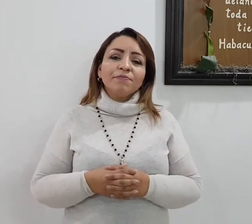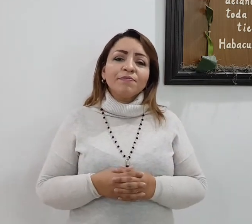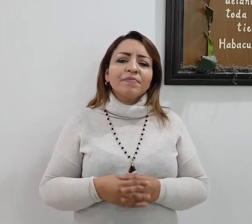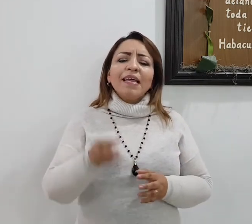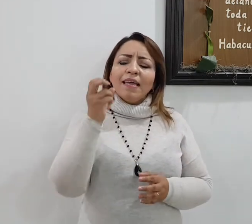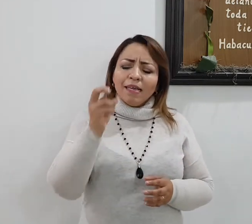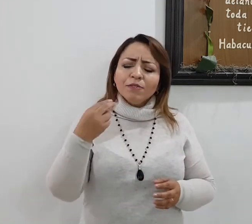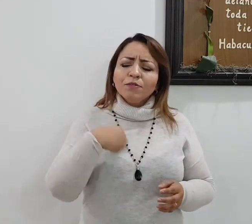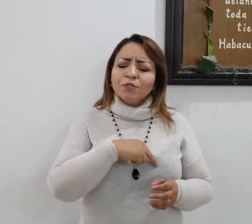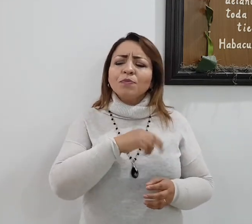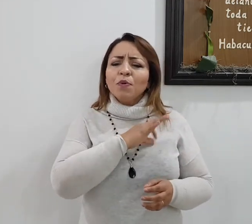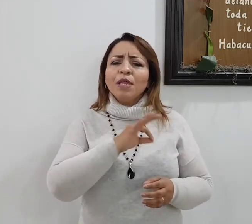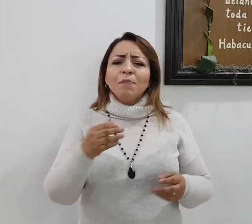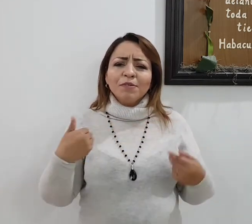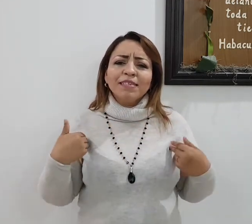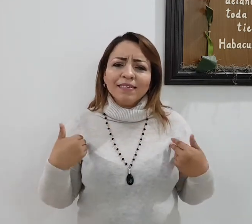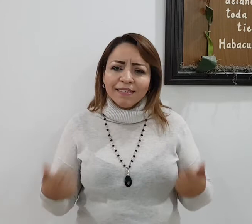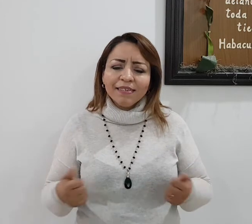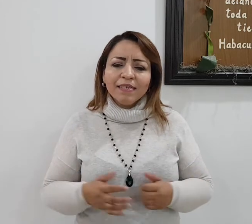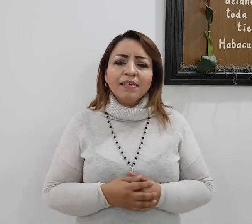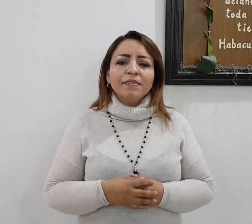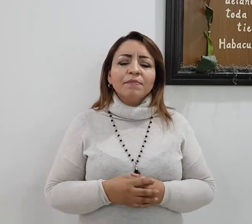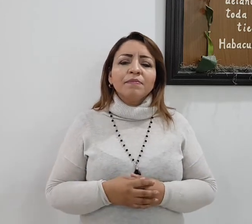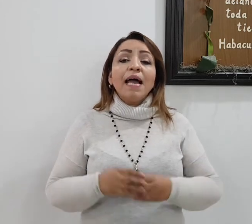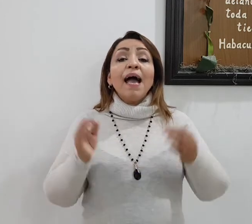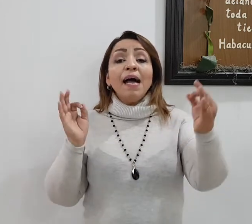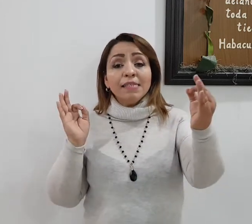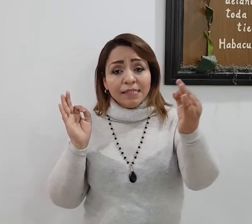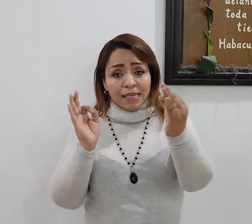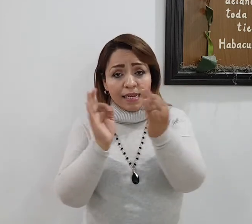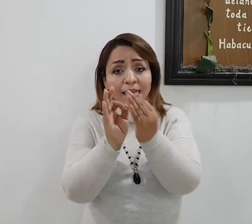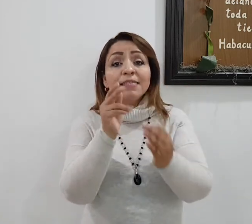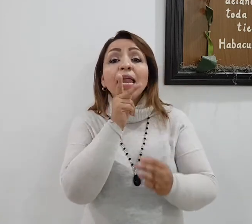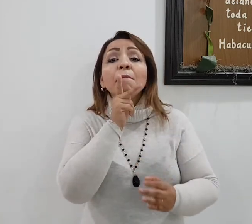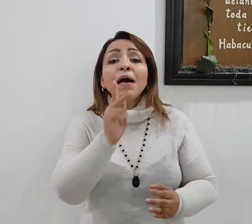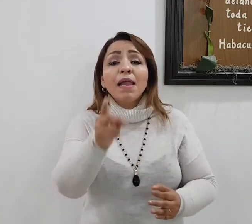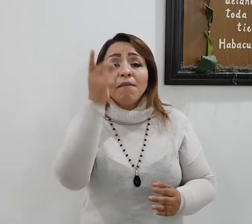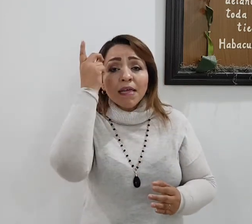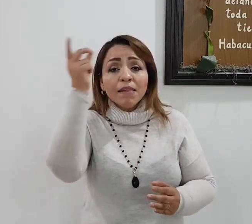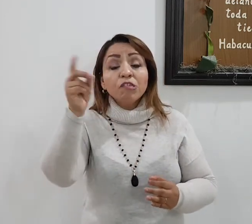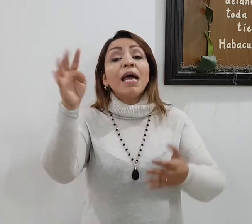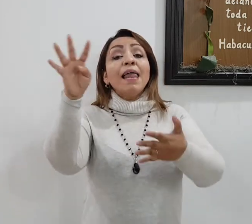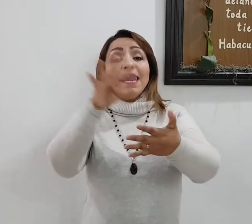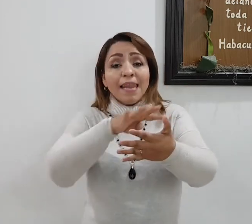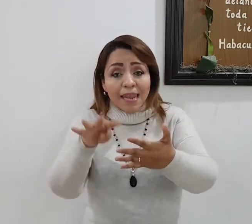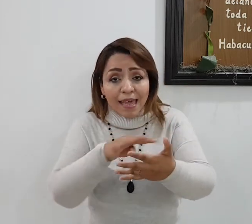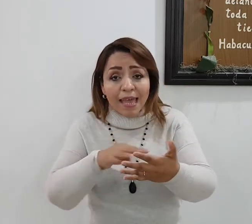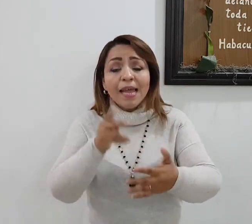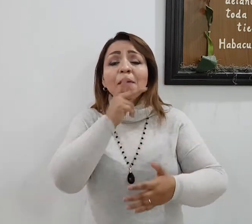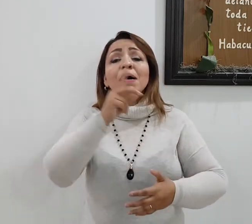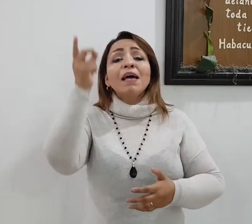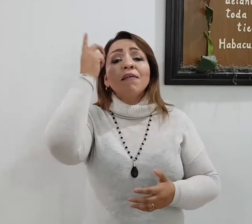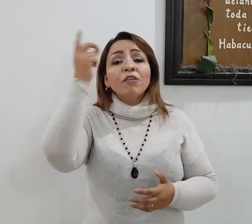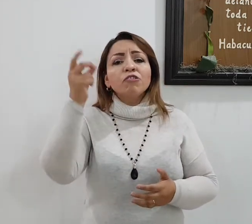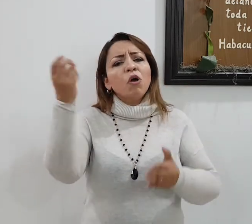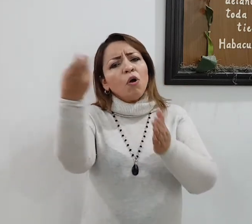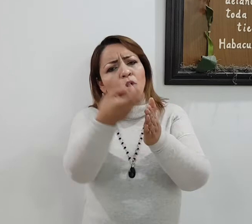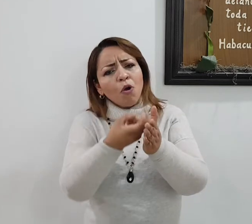hermano. Acérquese a la palabra de Dios, lea la palabra de Dios, corrija su concepto de